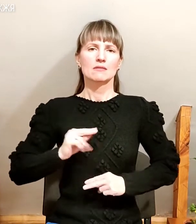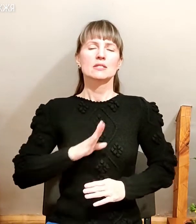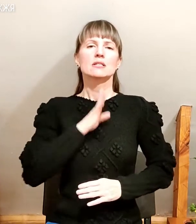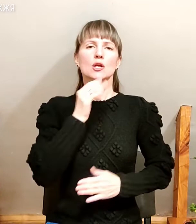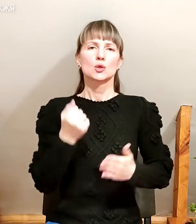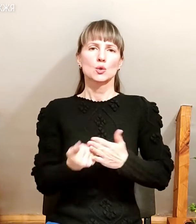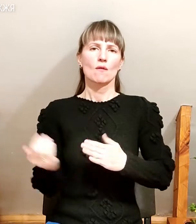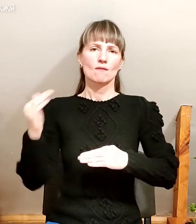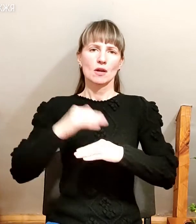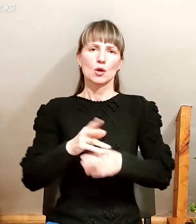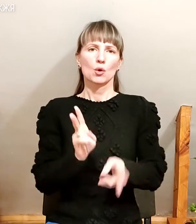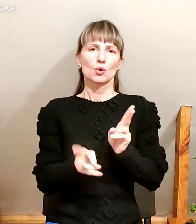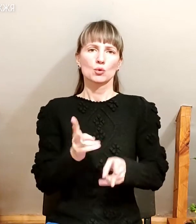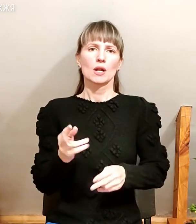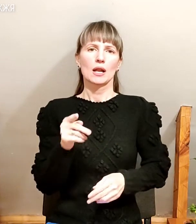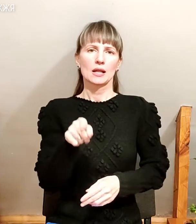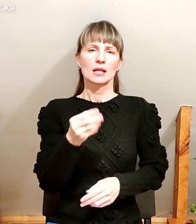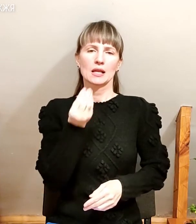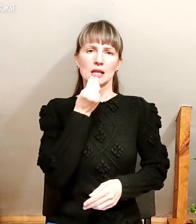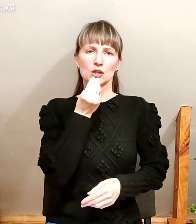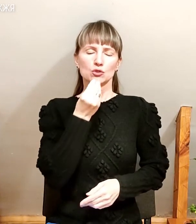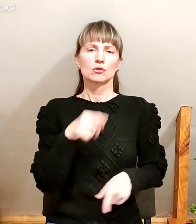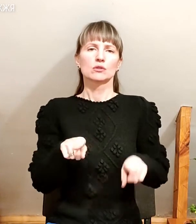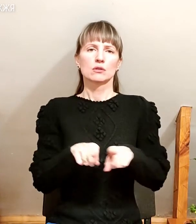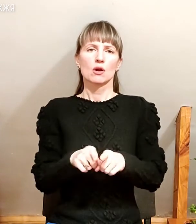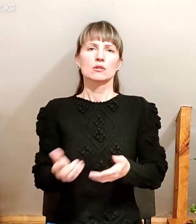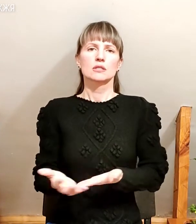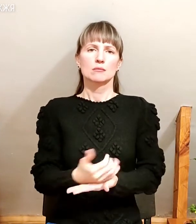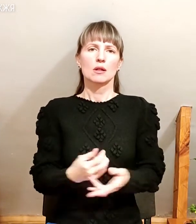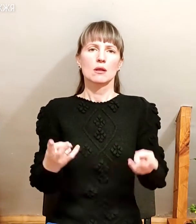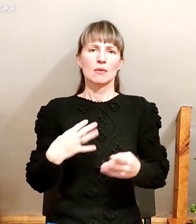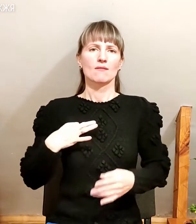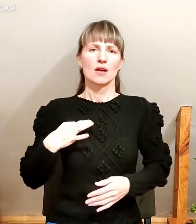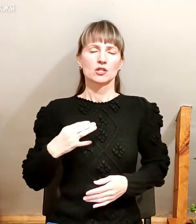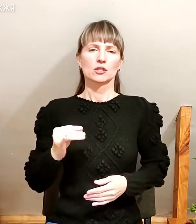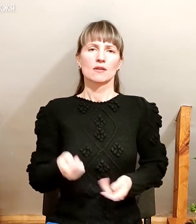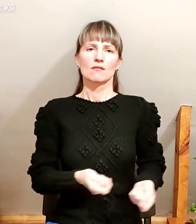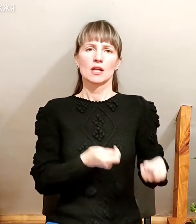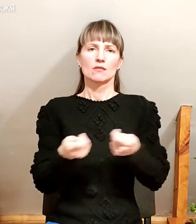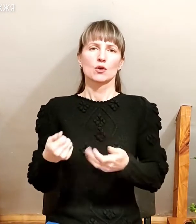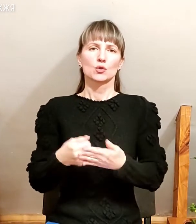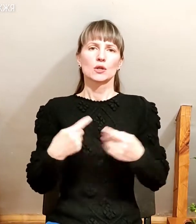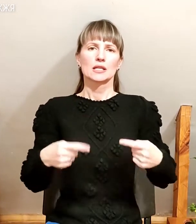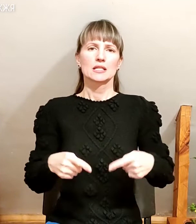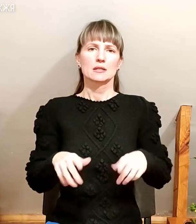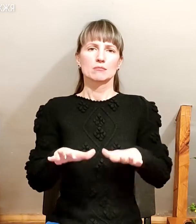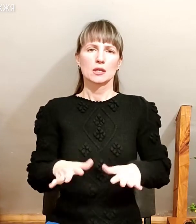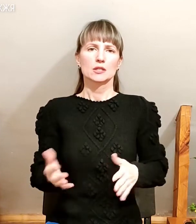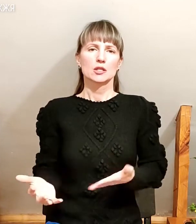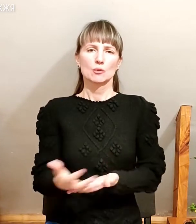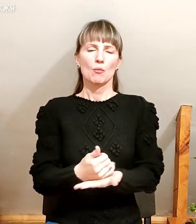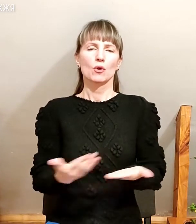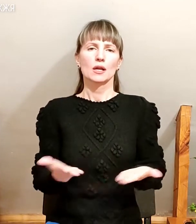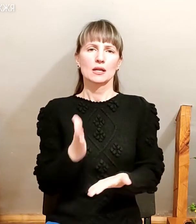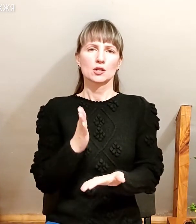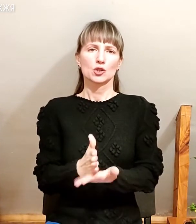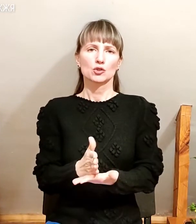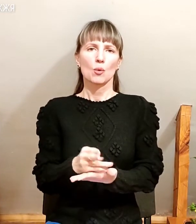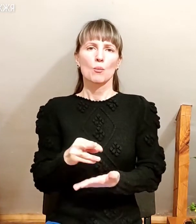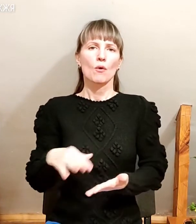вечора готують для них їжу, а також збирають необхідні речі та відвозять до різних точок збору, які розташовані по всьому місту. Про